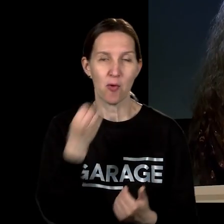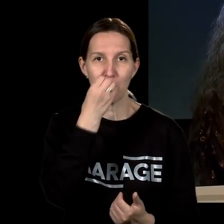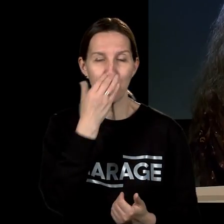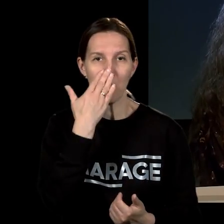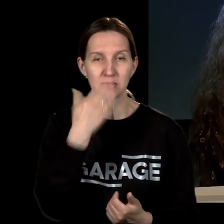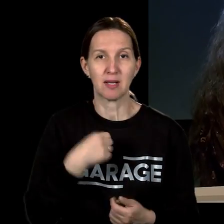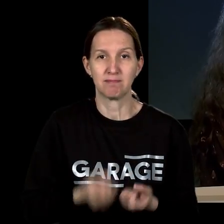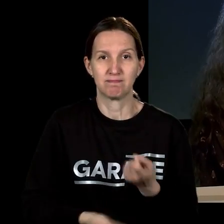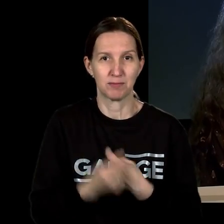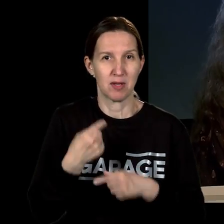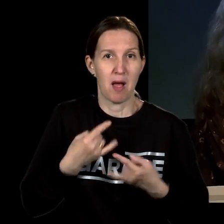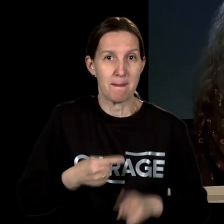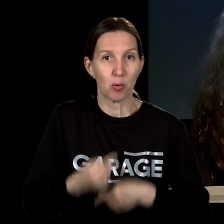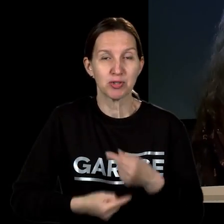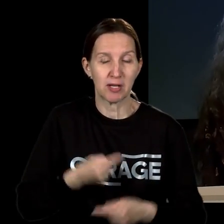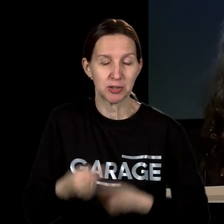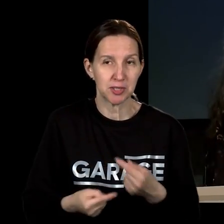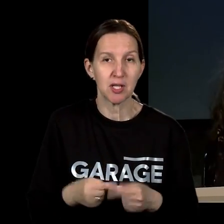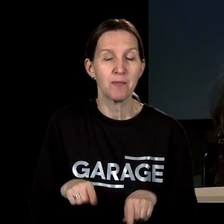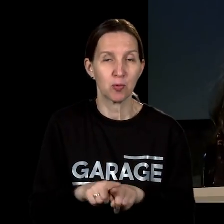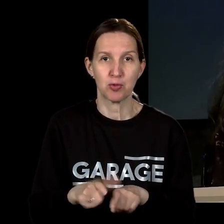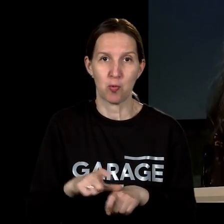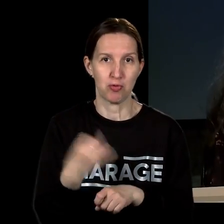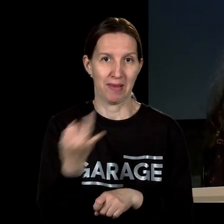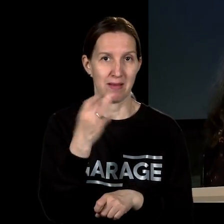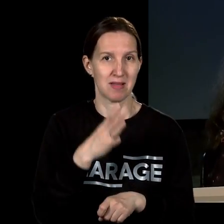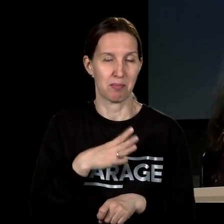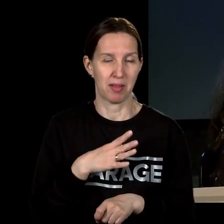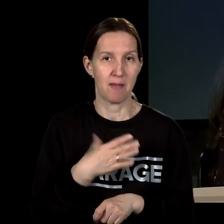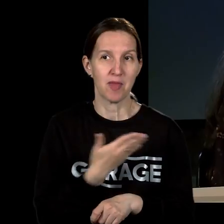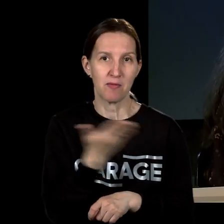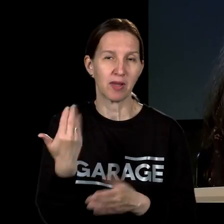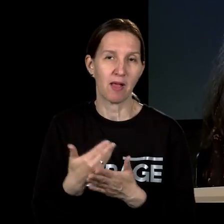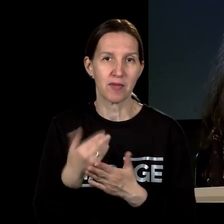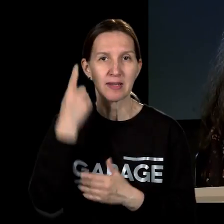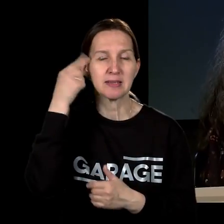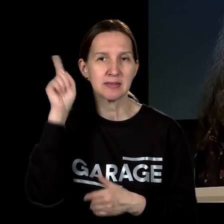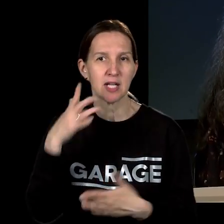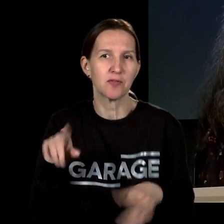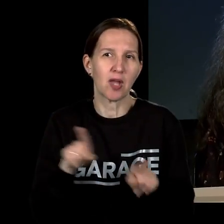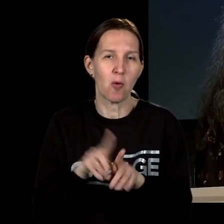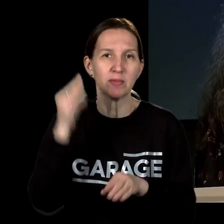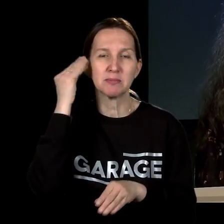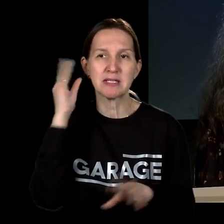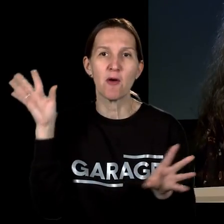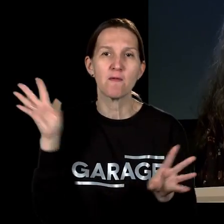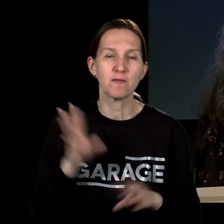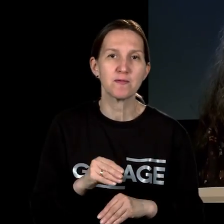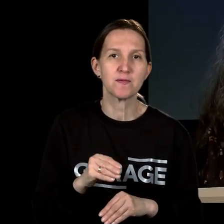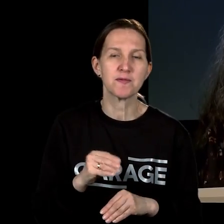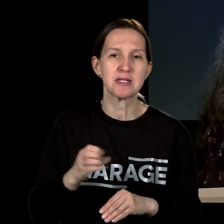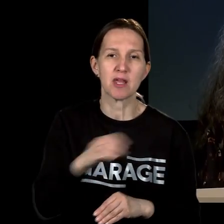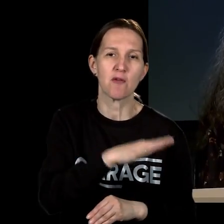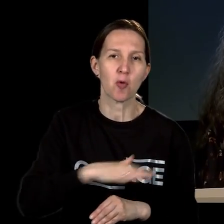японское происхождение оказывается очень там интересным, потому что, как вы, наверное, знаете, в каком-то смысле все открытие,